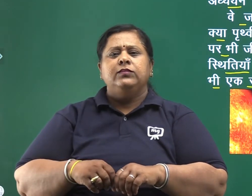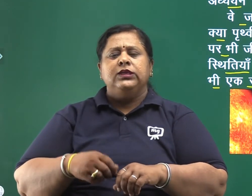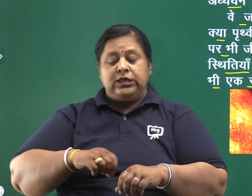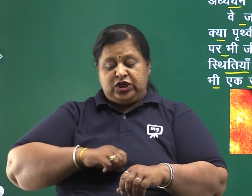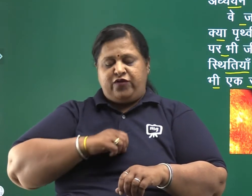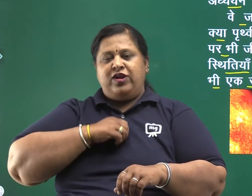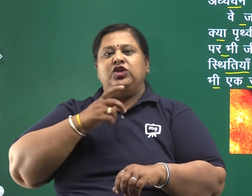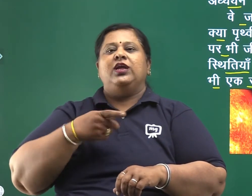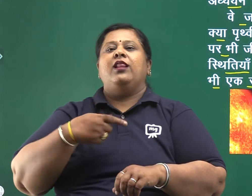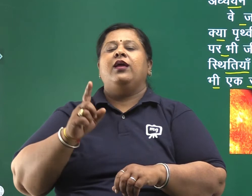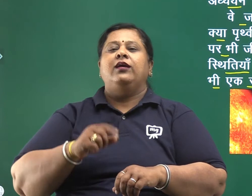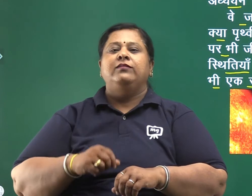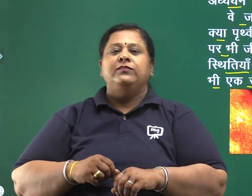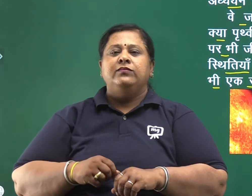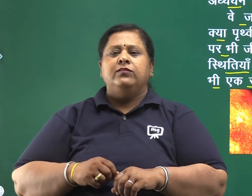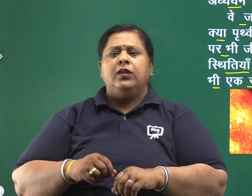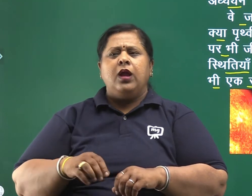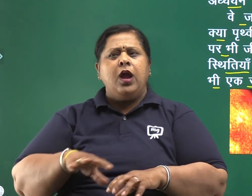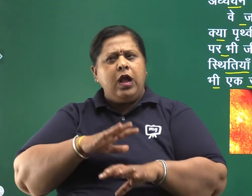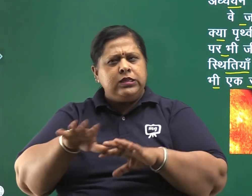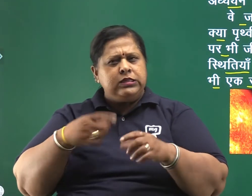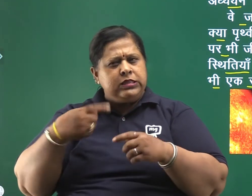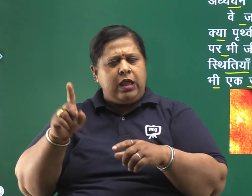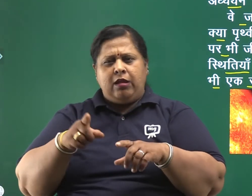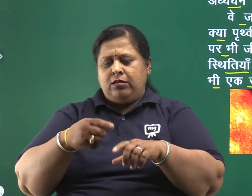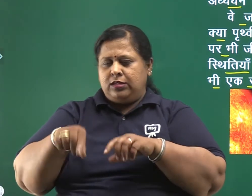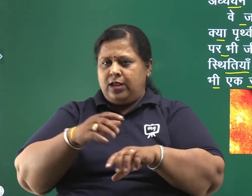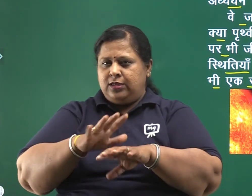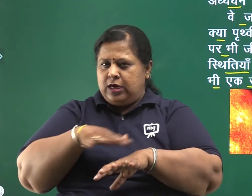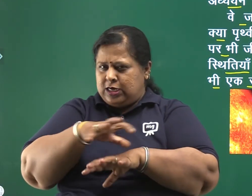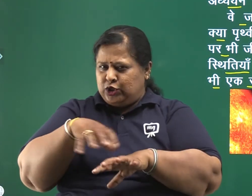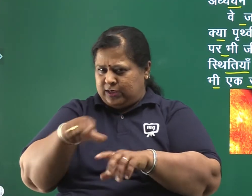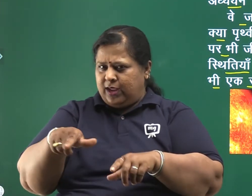जीवन जीने के लिए अनुकूल स्थितियां हैं।